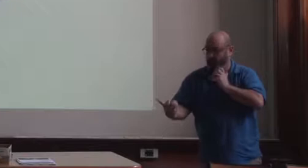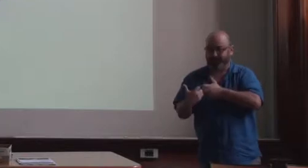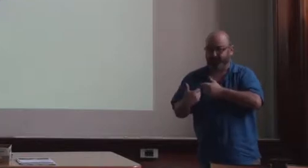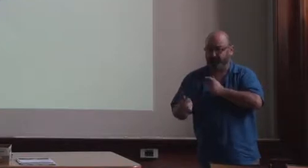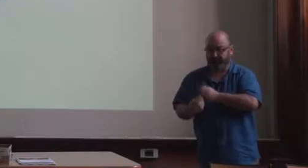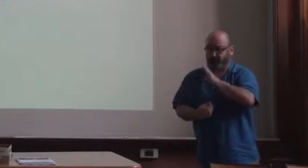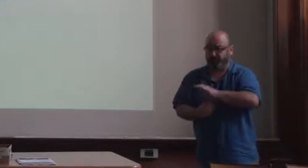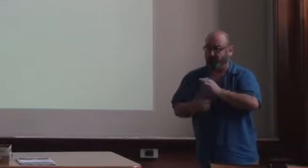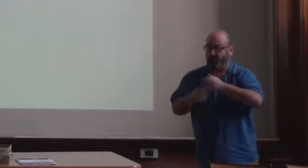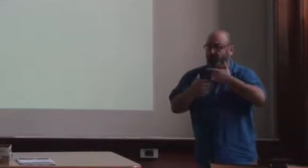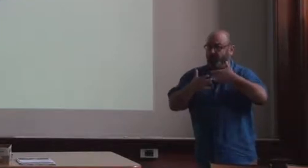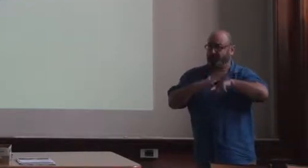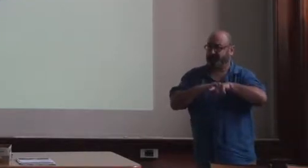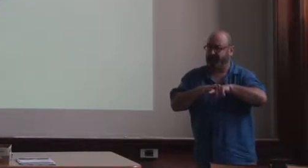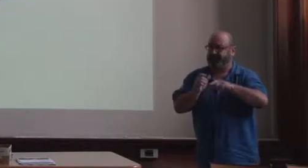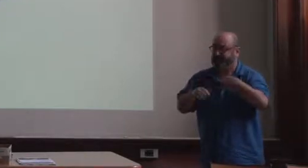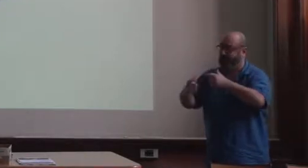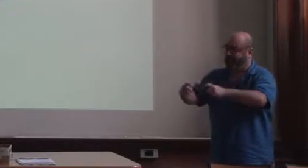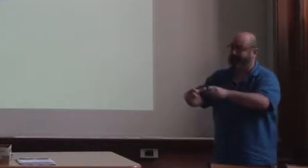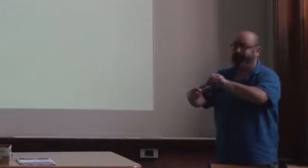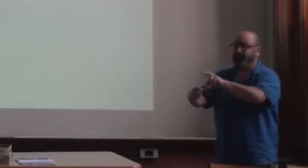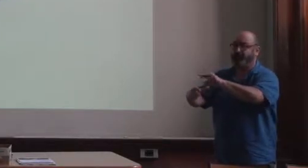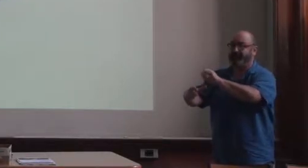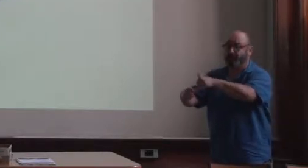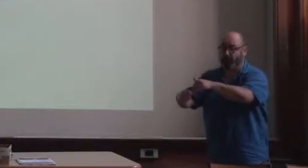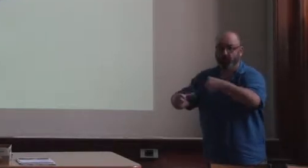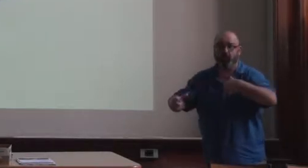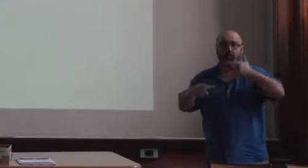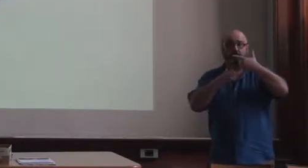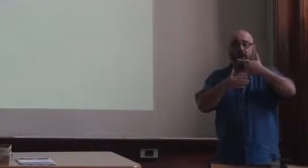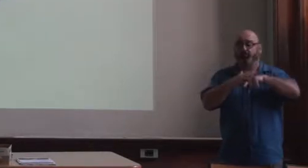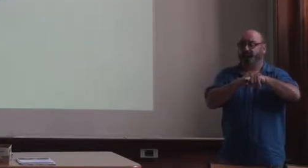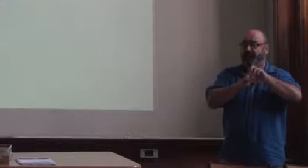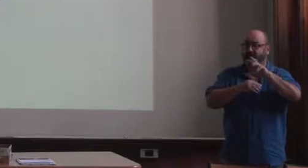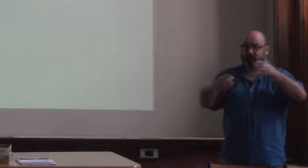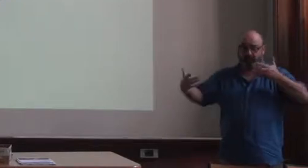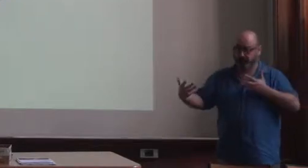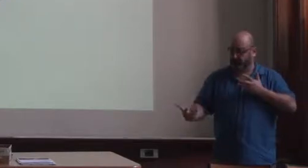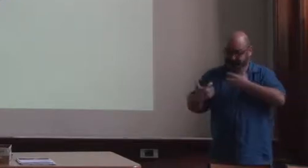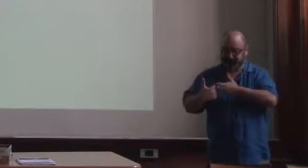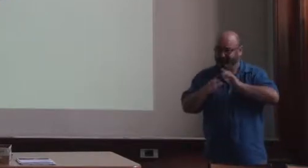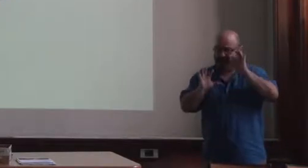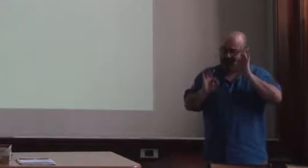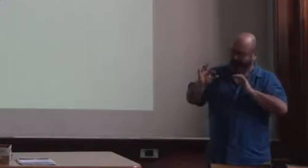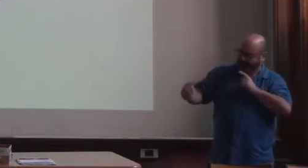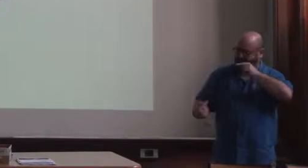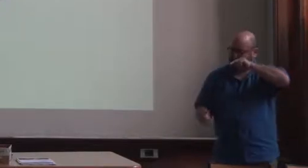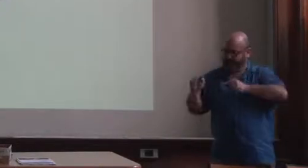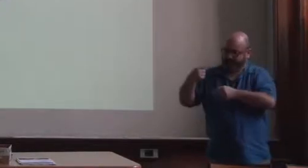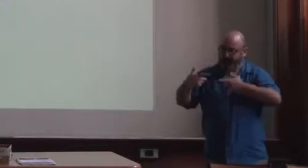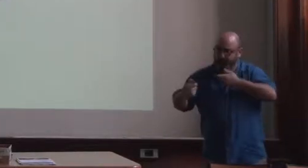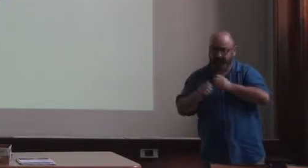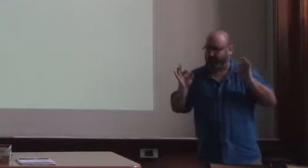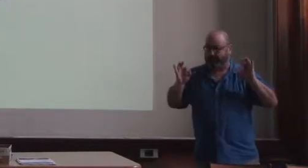l'idée, c'est que si on a une carte Arduino et on télécharge le logiciel Arduino, les deux fonctionnent ensemble et on ne va pas commencer à se poser des questions de